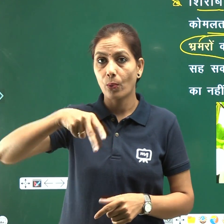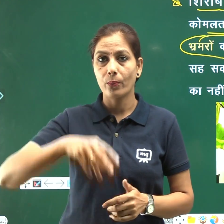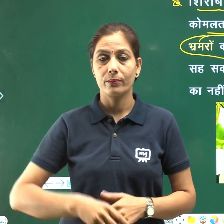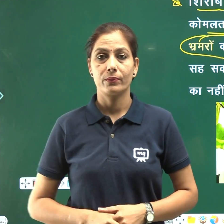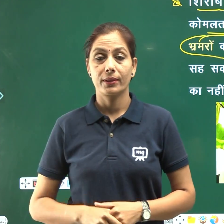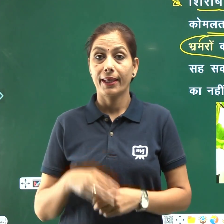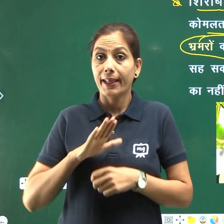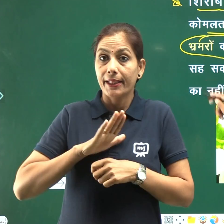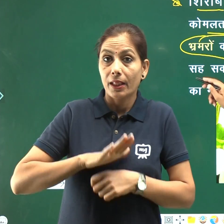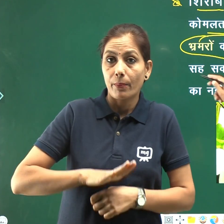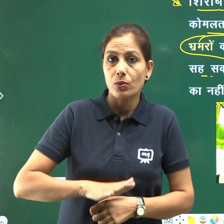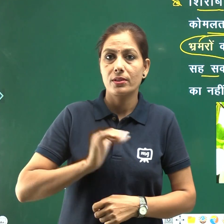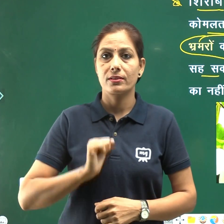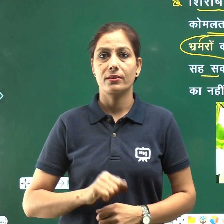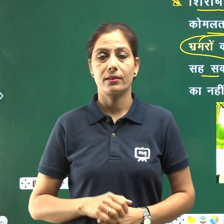दबाव सह सकते हैं,